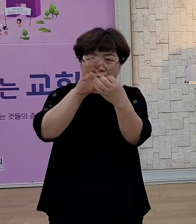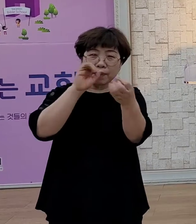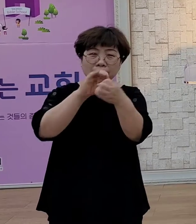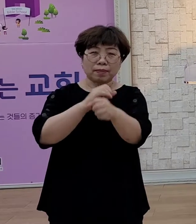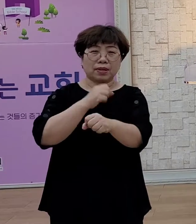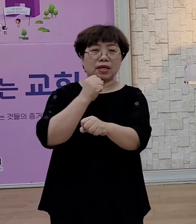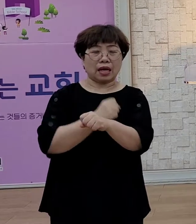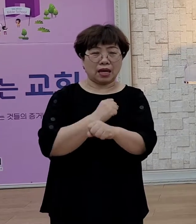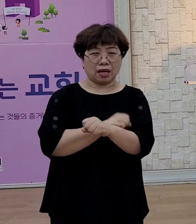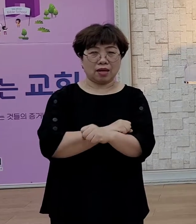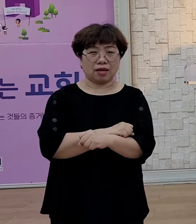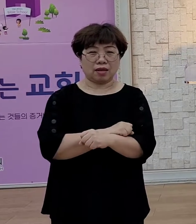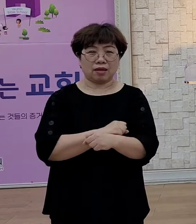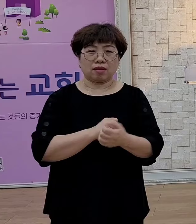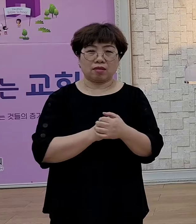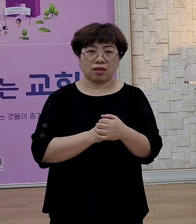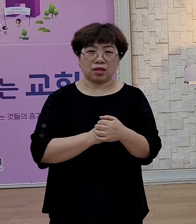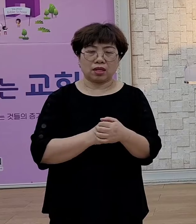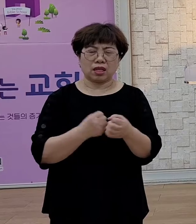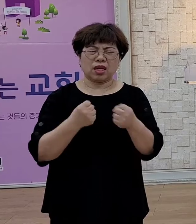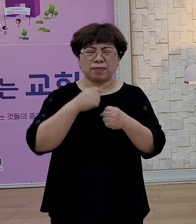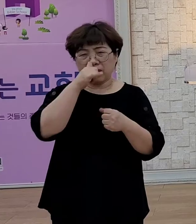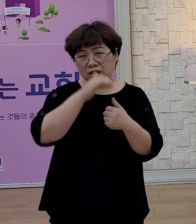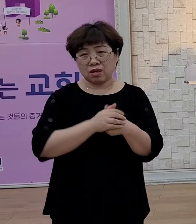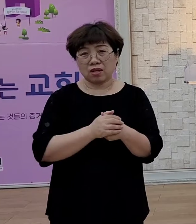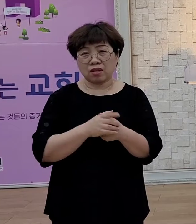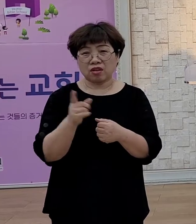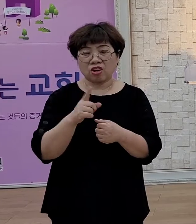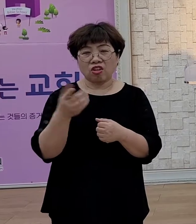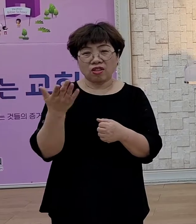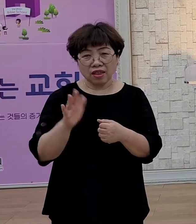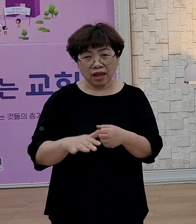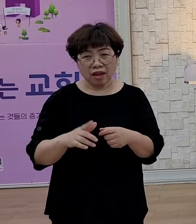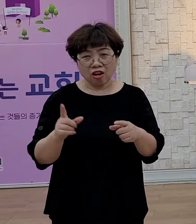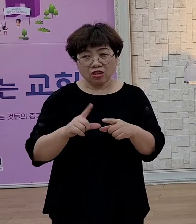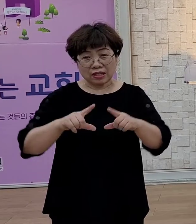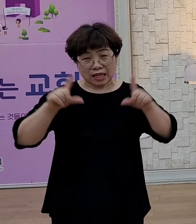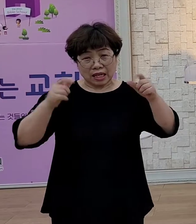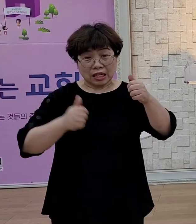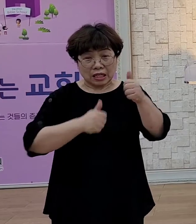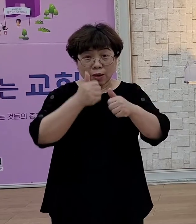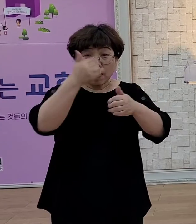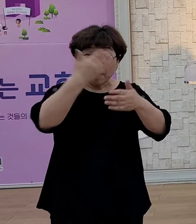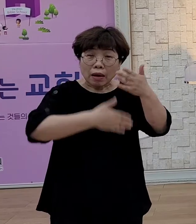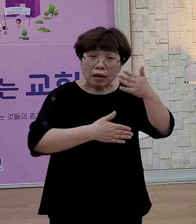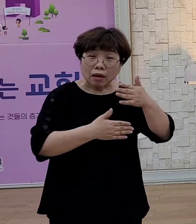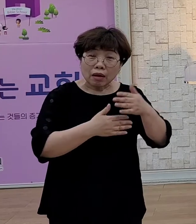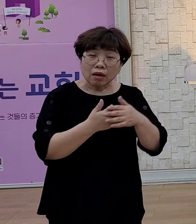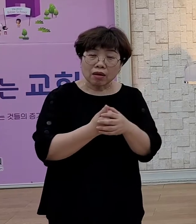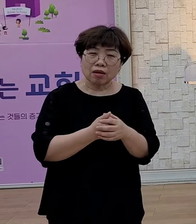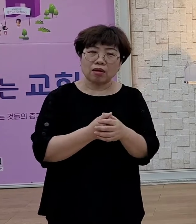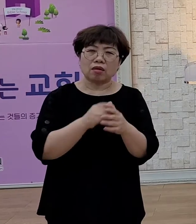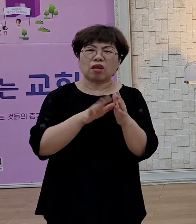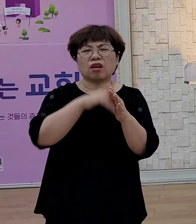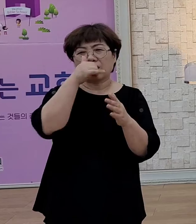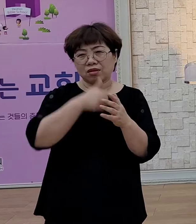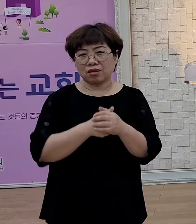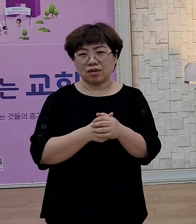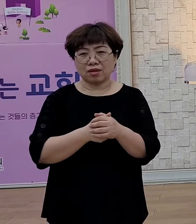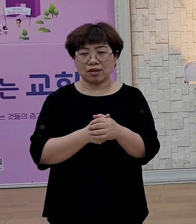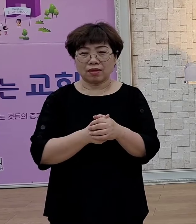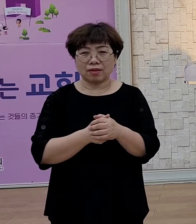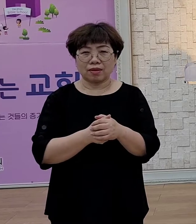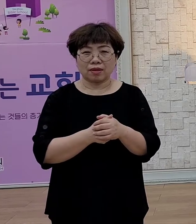참 너무 힘이 되고 감사해요. 근데 어느 날 시험 드니까 저랑 같이 제자반 같이 나온